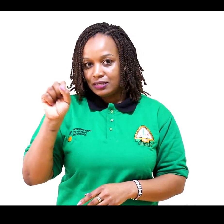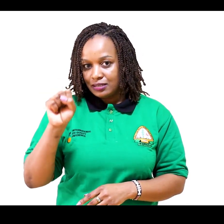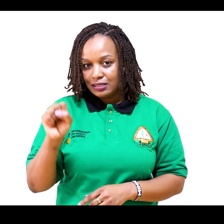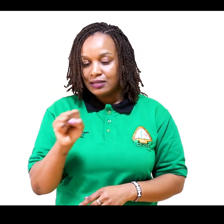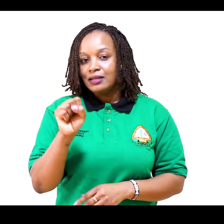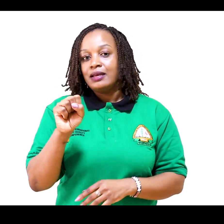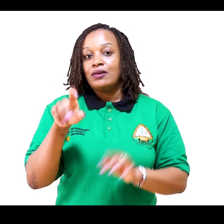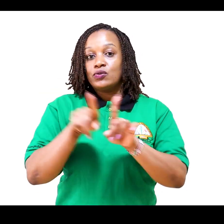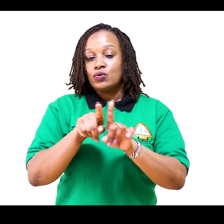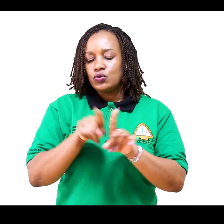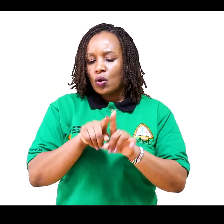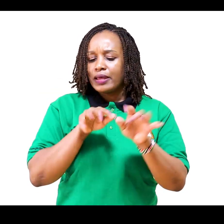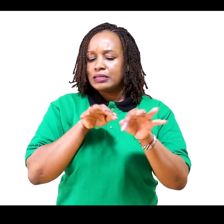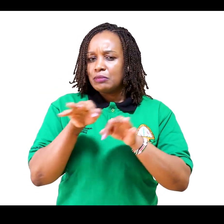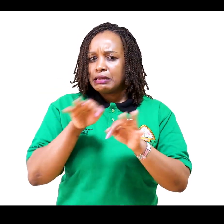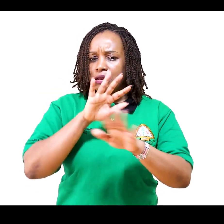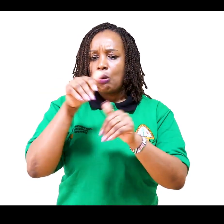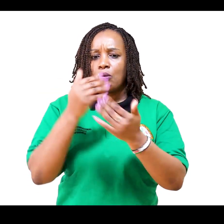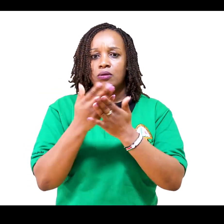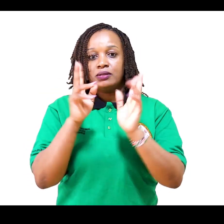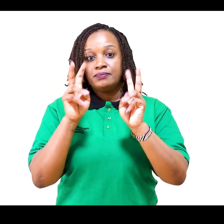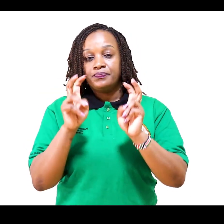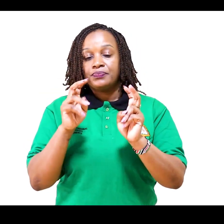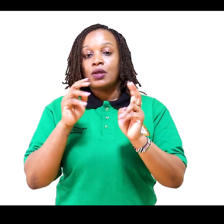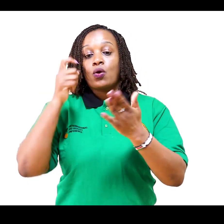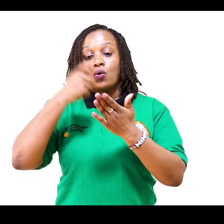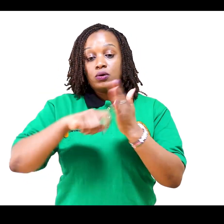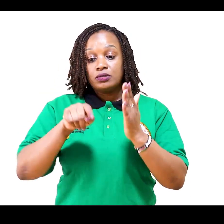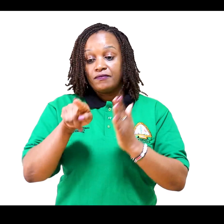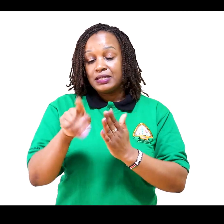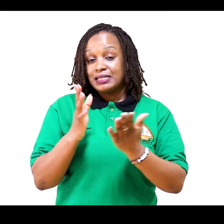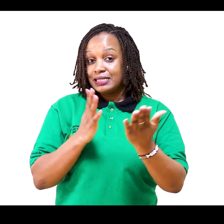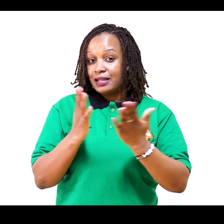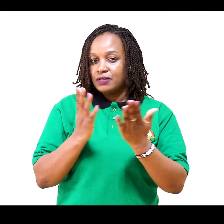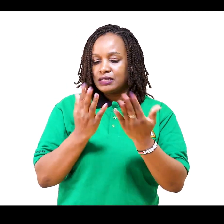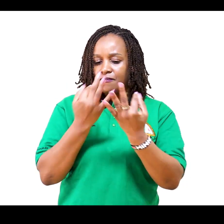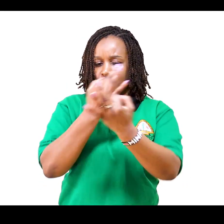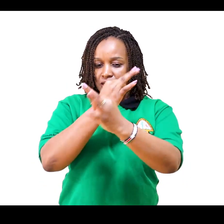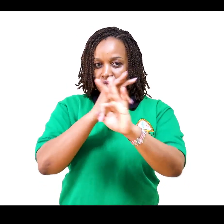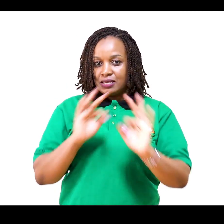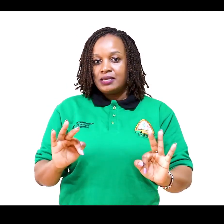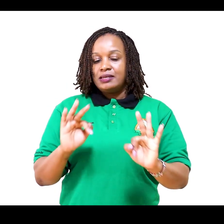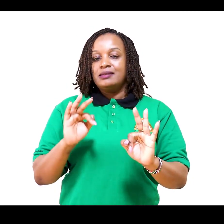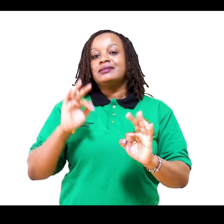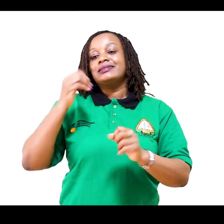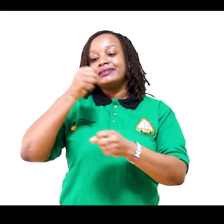pvp@kefis.org ikifafanua swala hilo. Gharama ya huduma hii haina malipo na inafanywa ndani ya